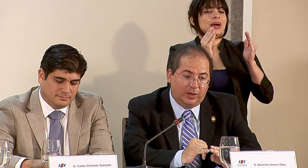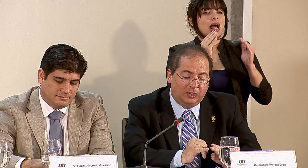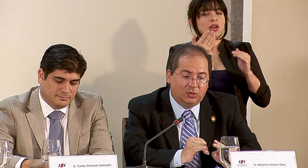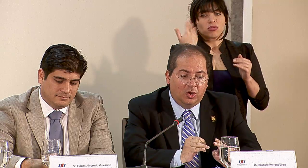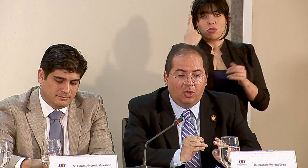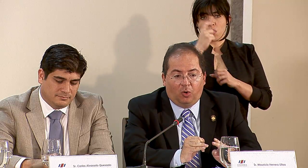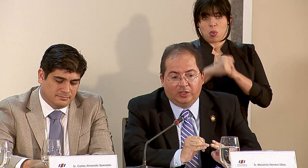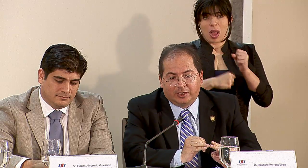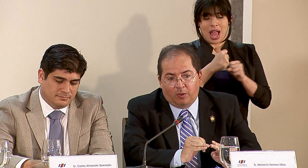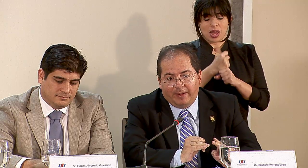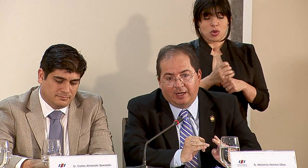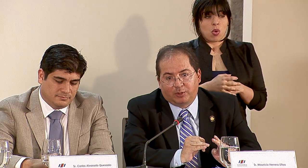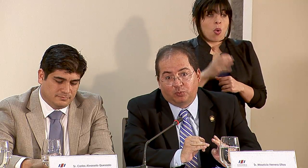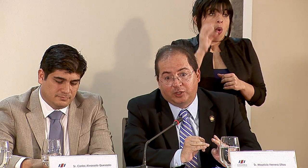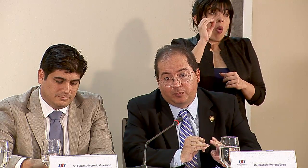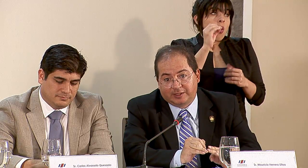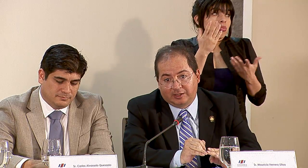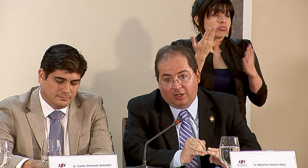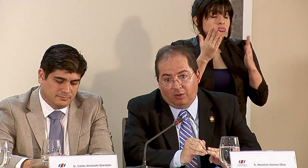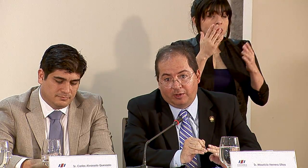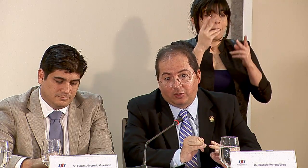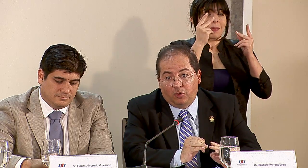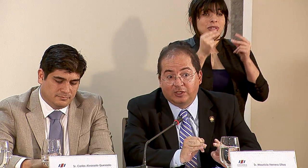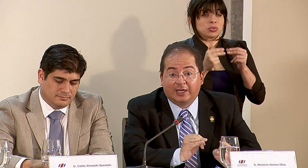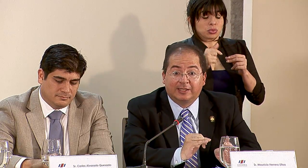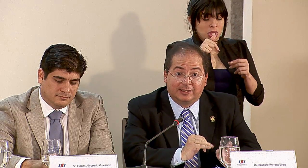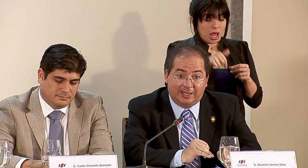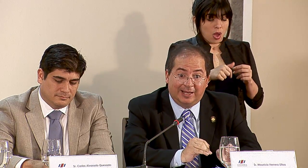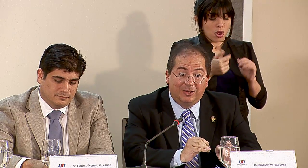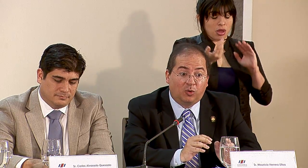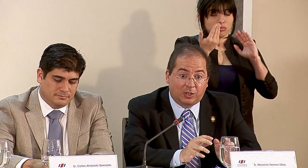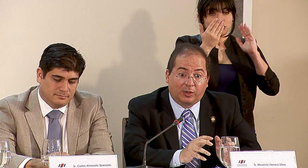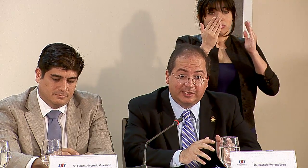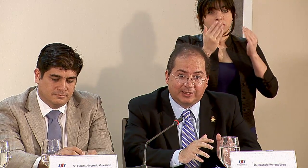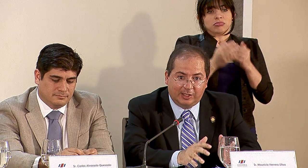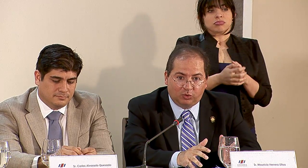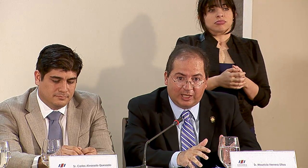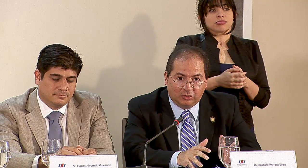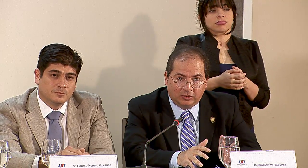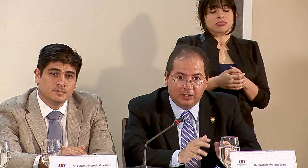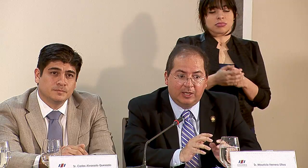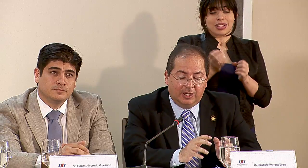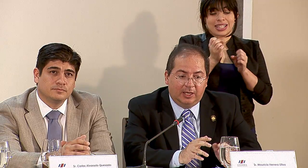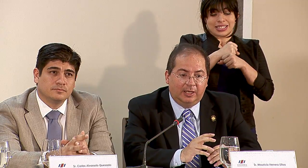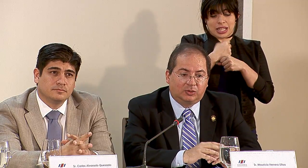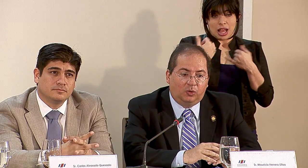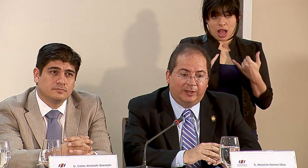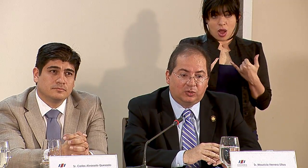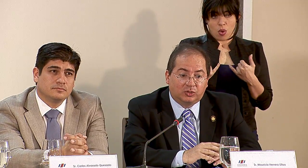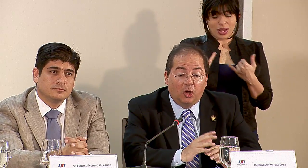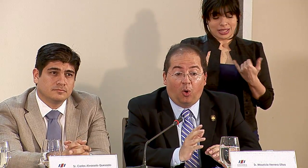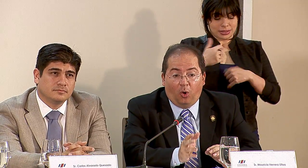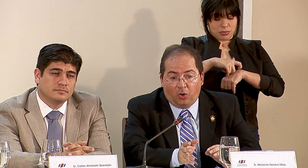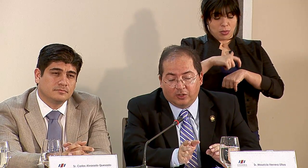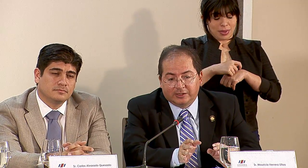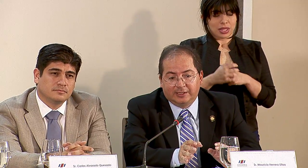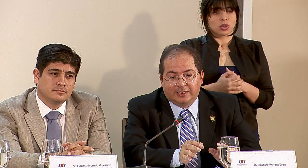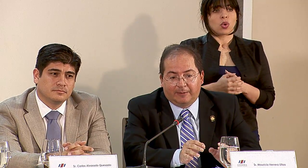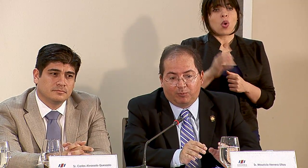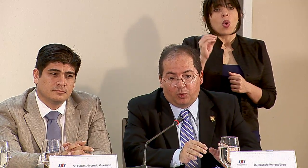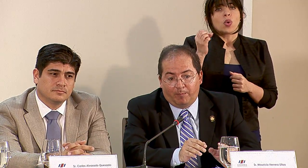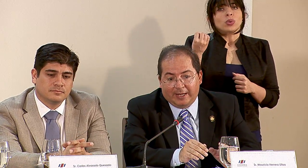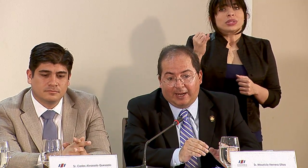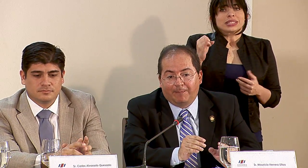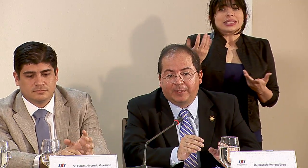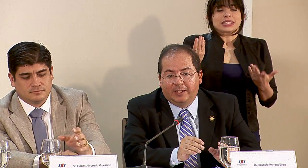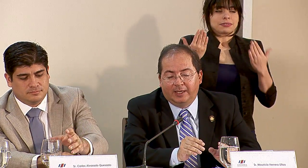hace un año o si se compara el presupuesto presentado ahora contra lo que se está contra lo que se está ejecutando en estos momentos o si